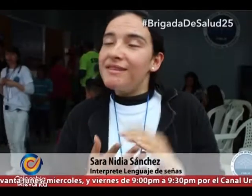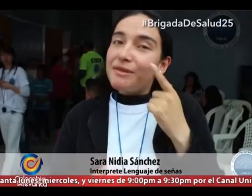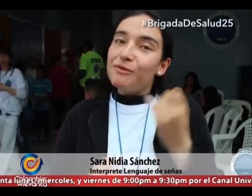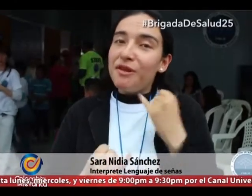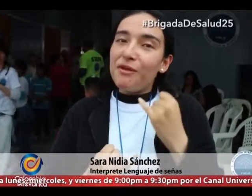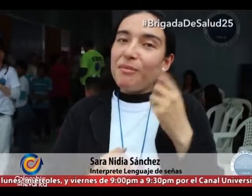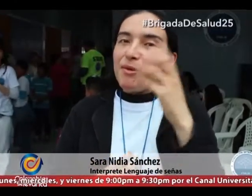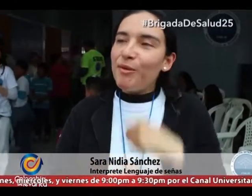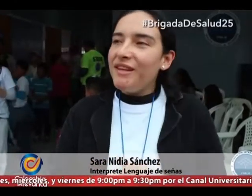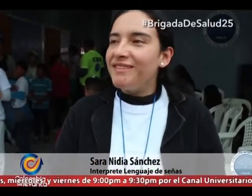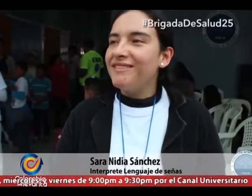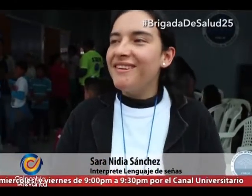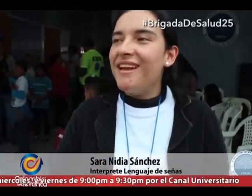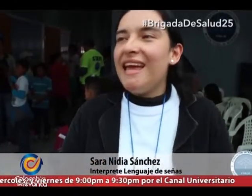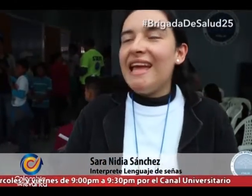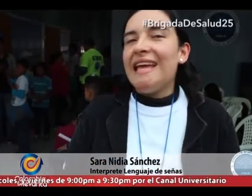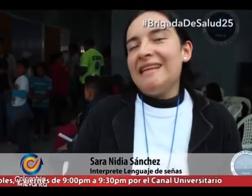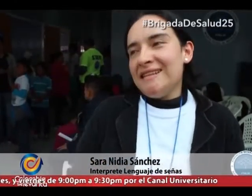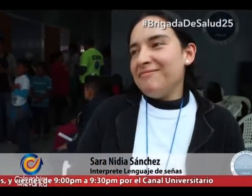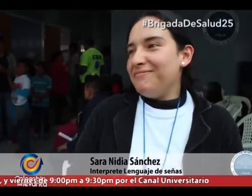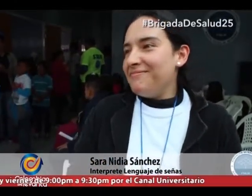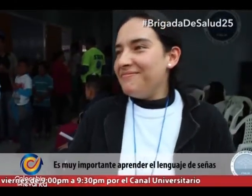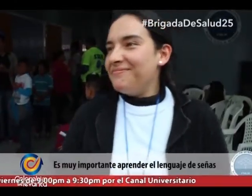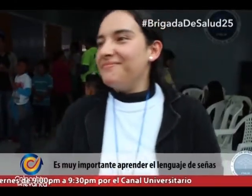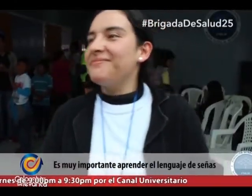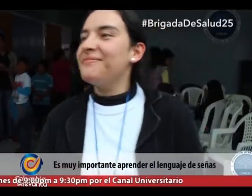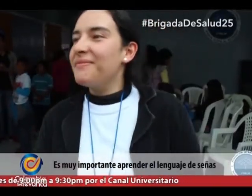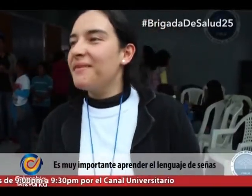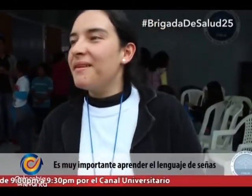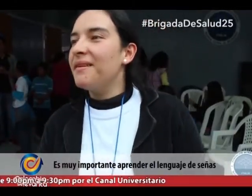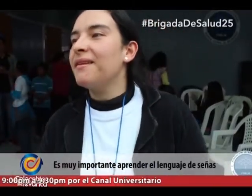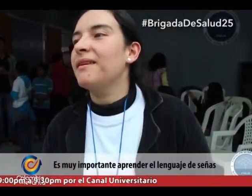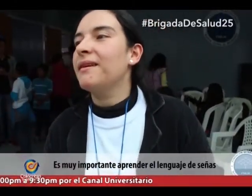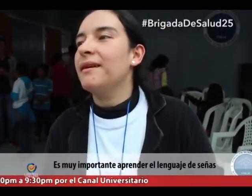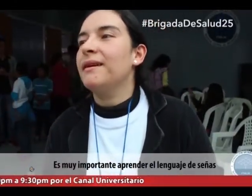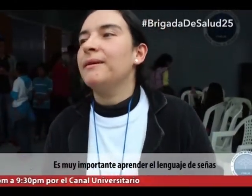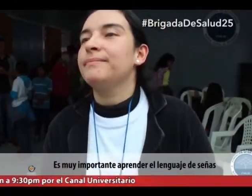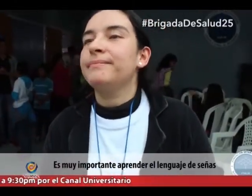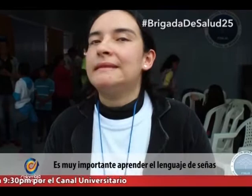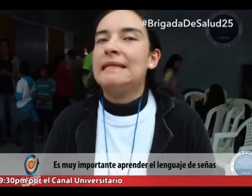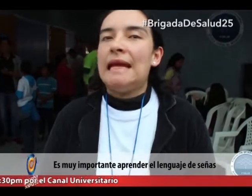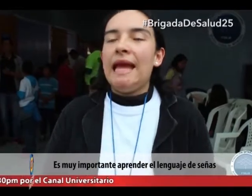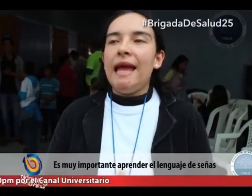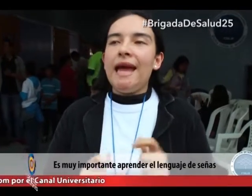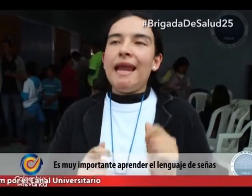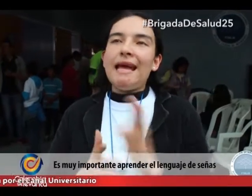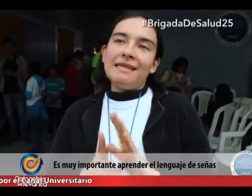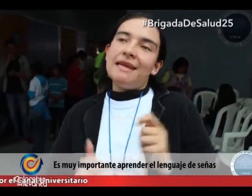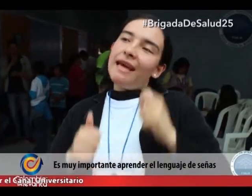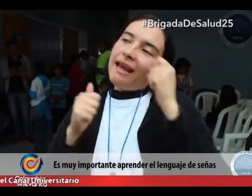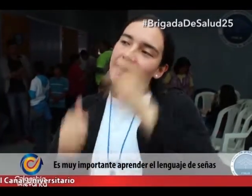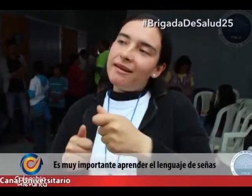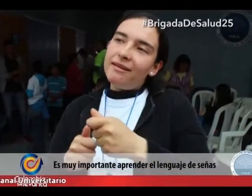señas, es un libro muy bonito. ¿Cómo diríamos Fundación María Luisa en lenguaje de señas? La seña que le han